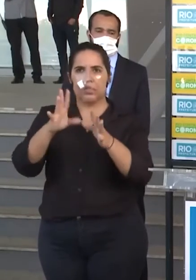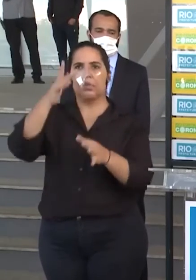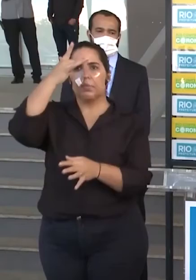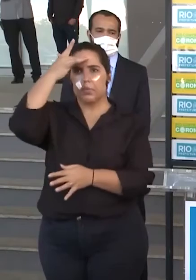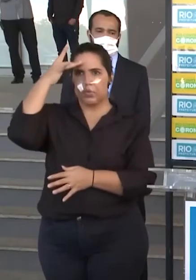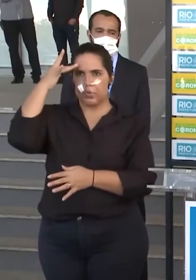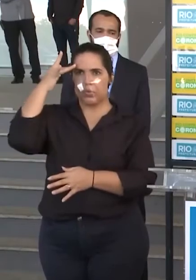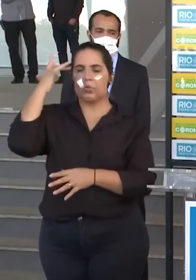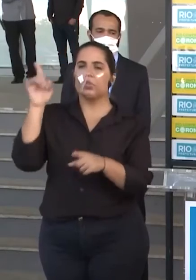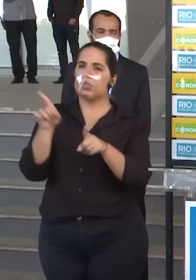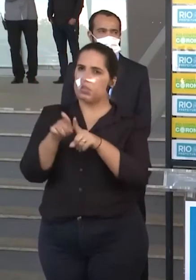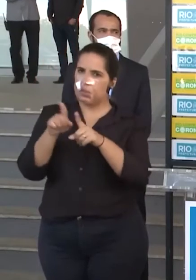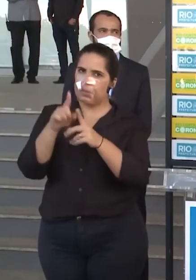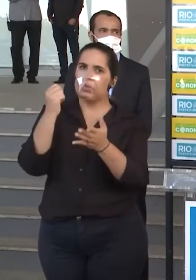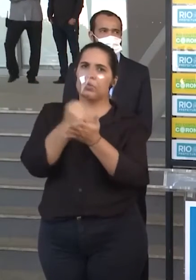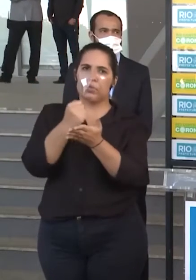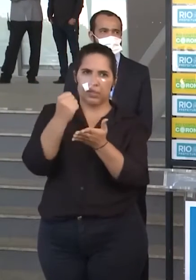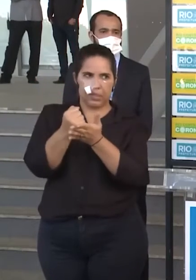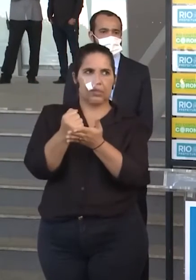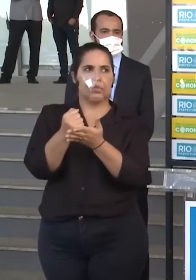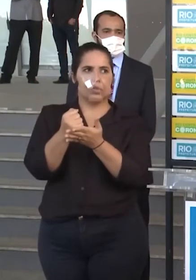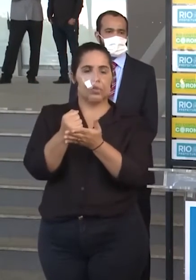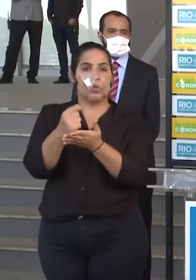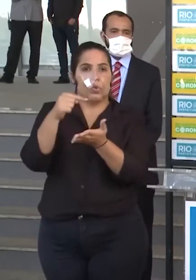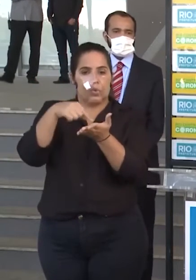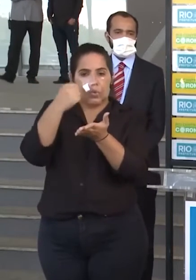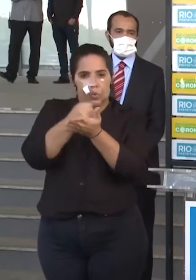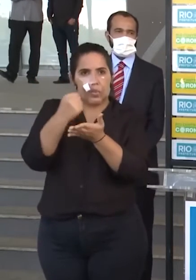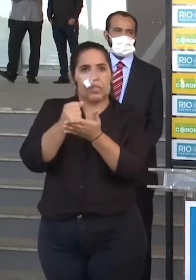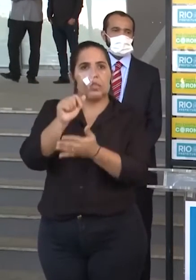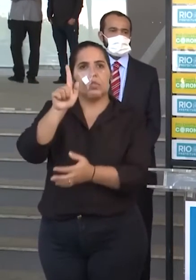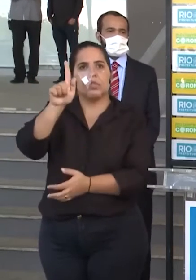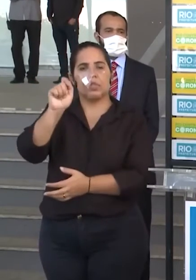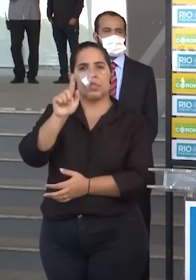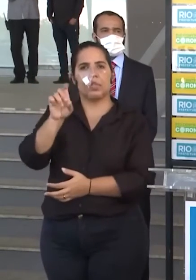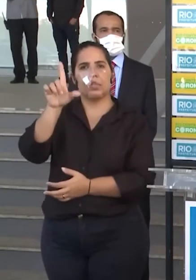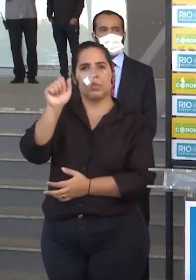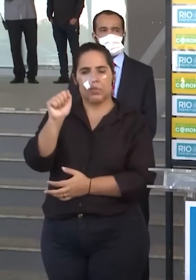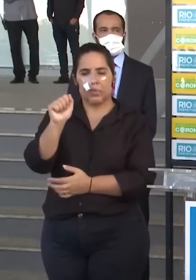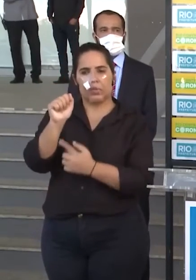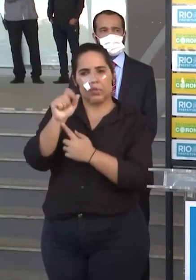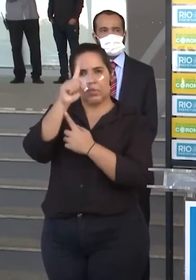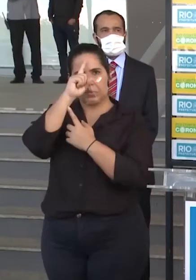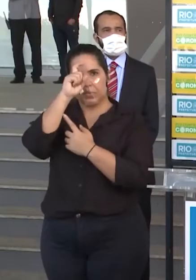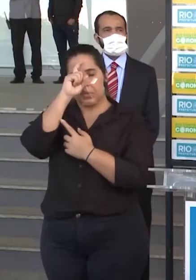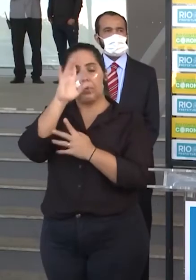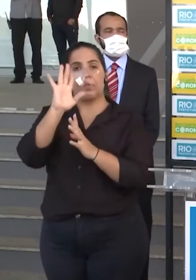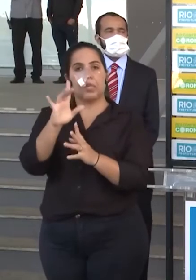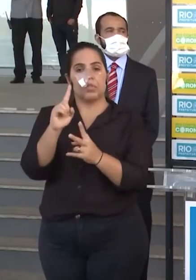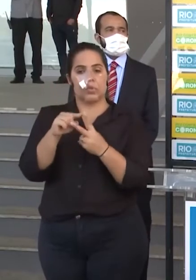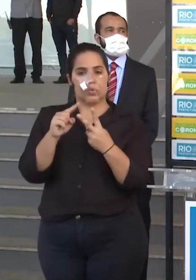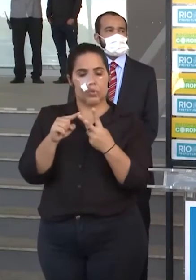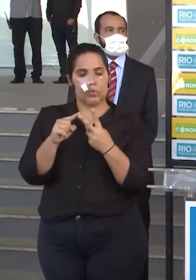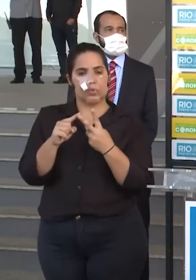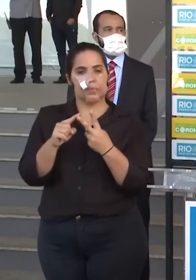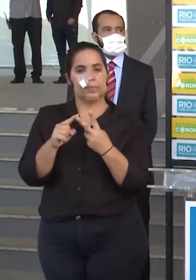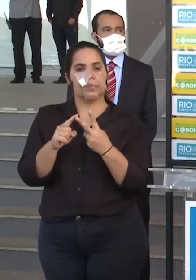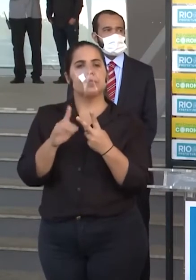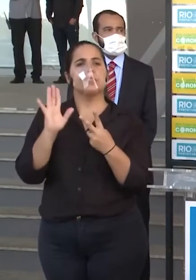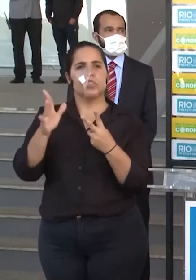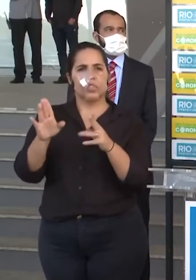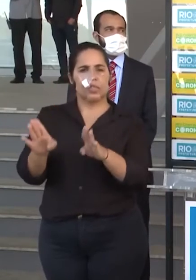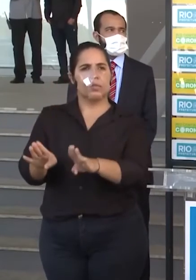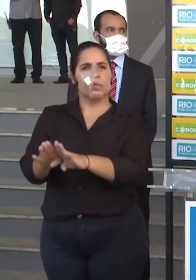pessoas para este contrato e especificamente o contrato do Gazola, mas fora esses dois equipamentos, nós